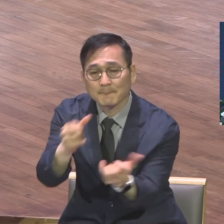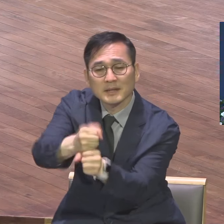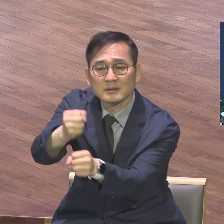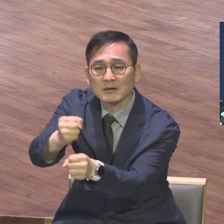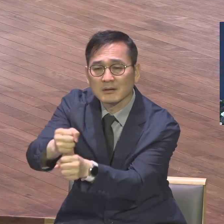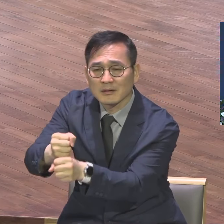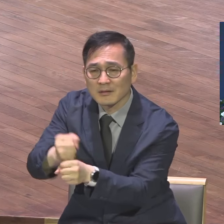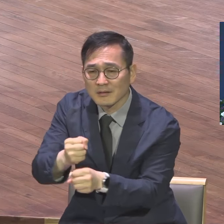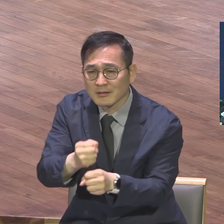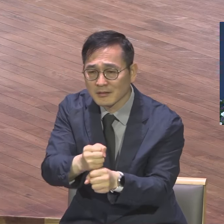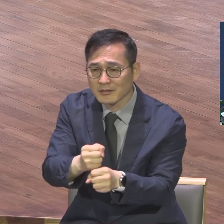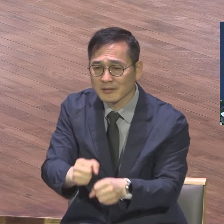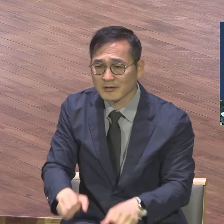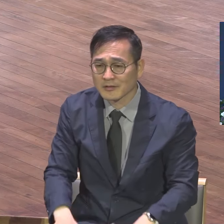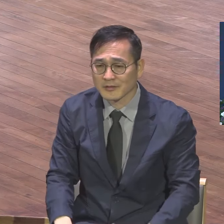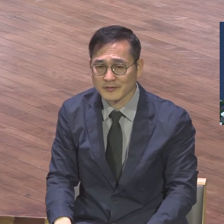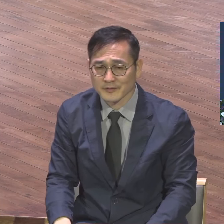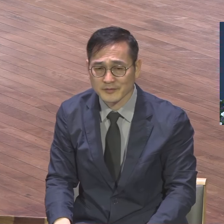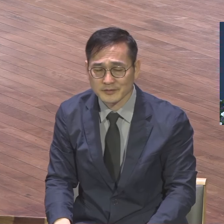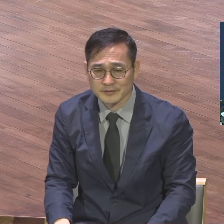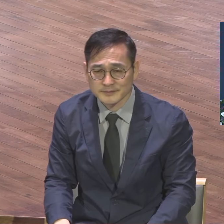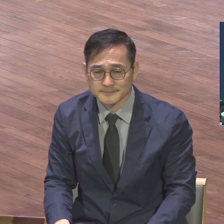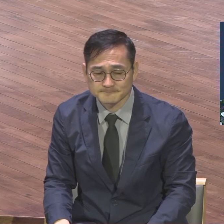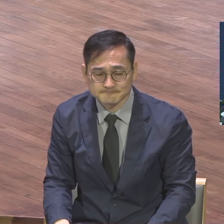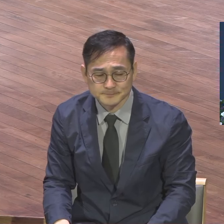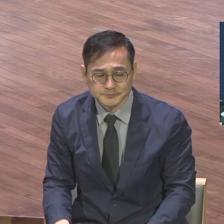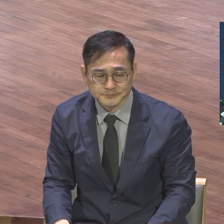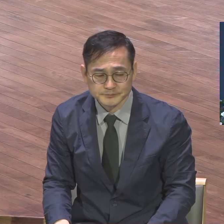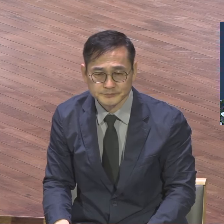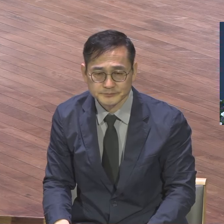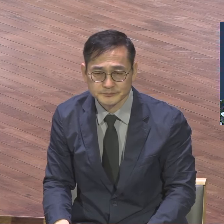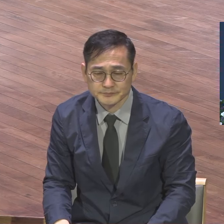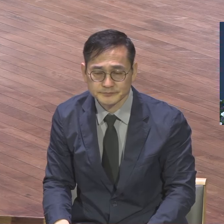사람들을 뭐 듣기나 할 소리입니까? 들어도 모르는 소리지.